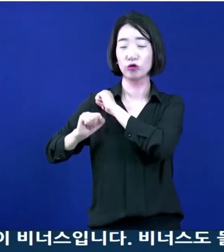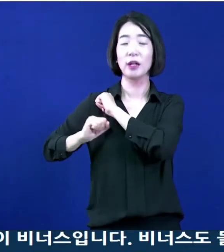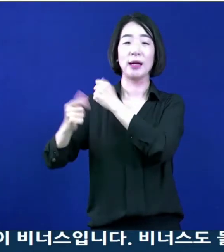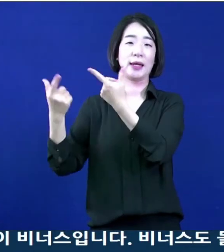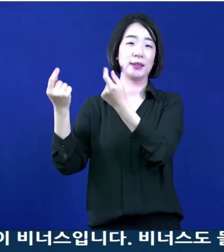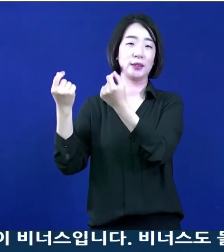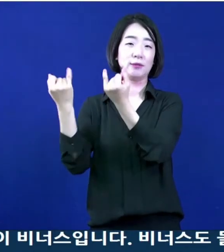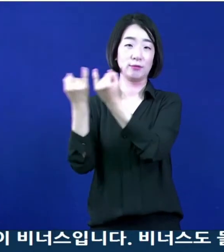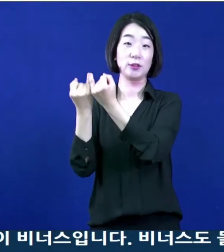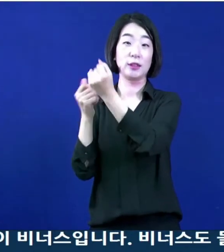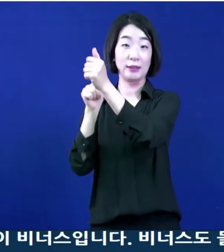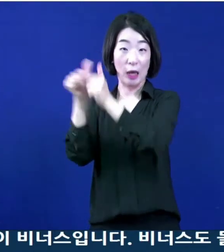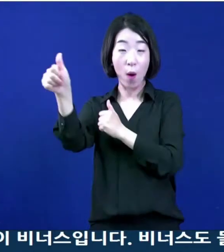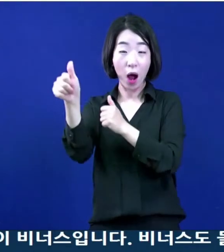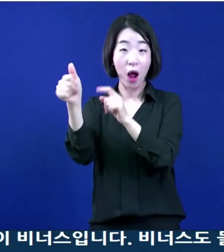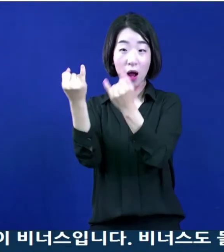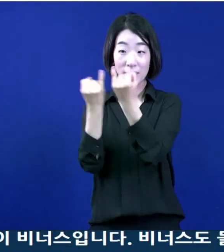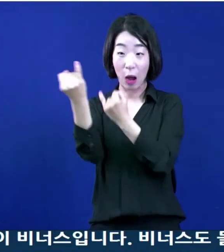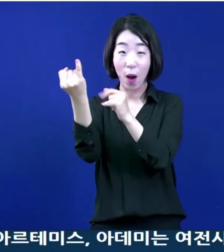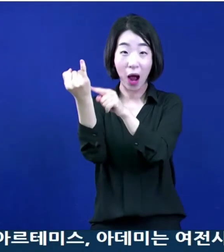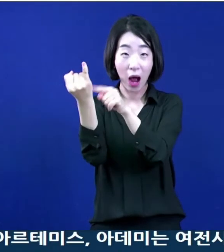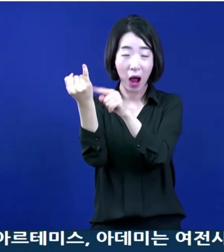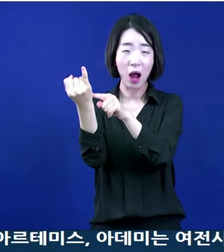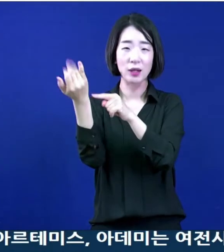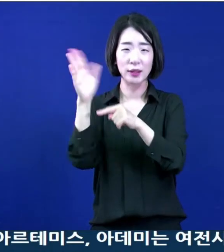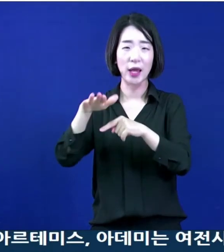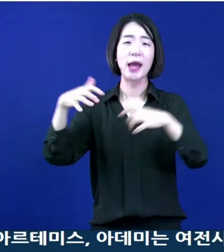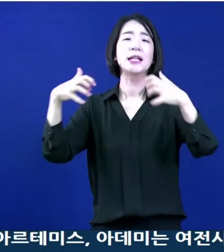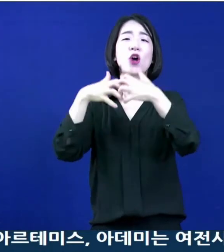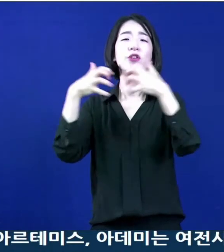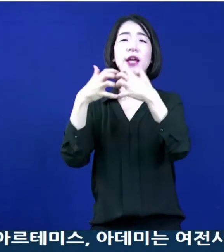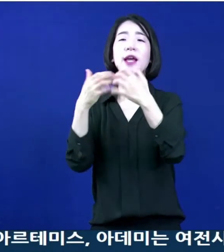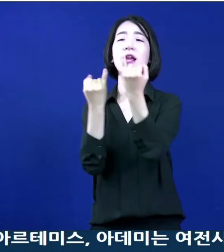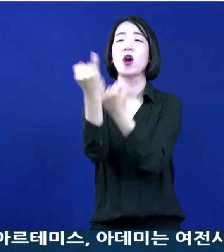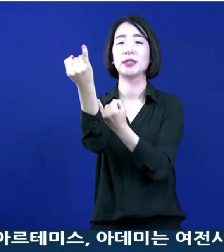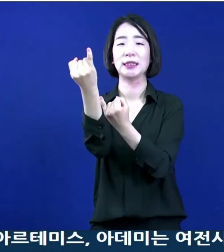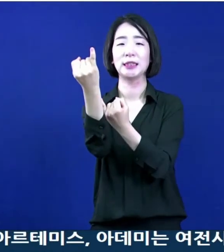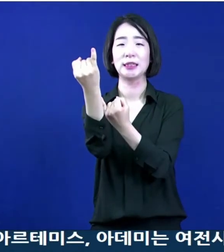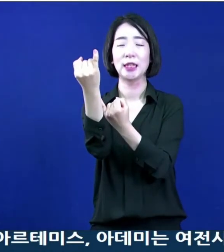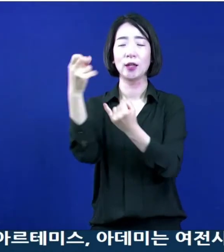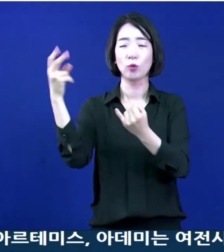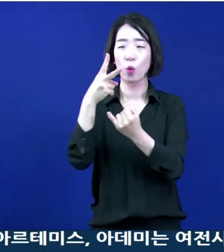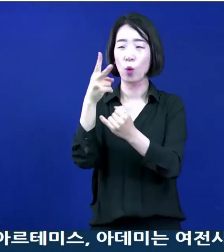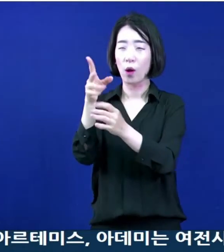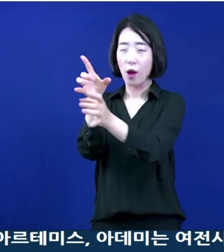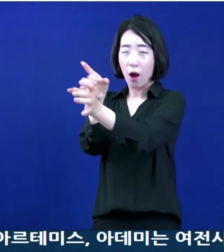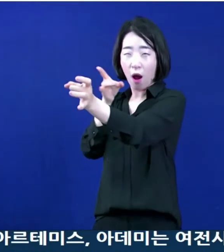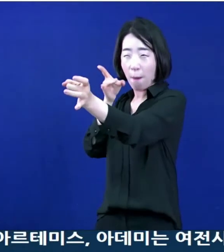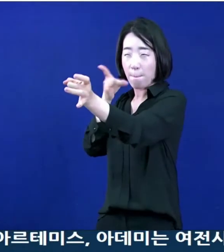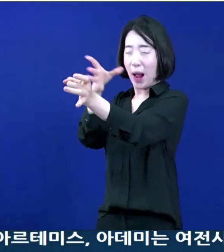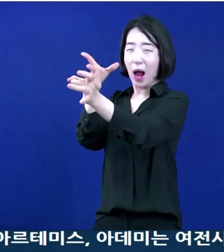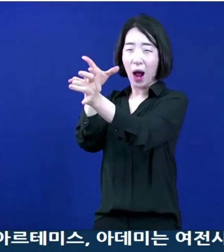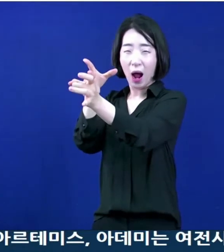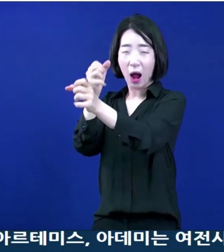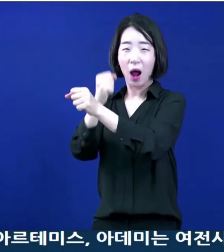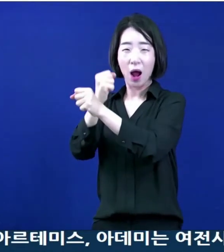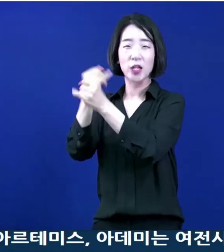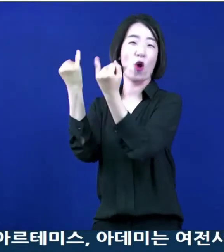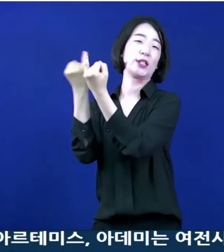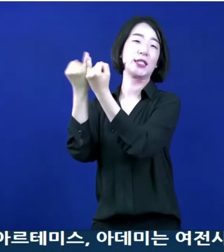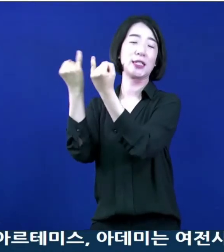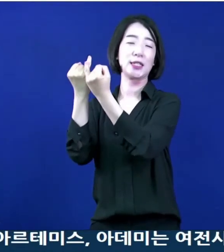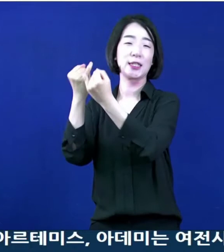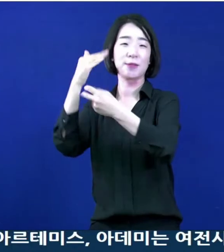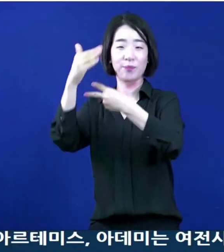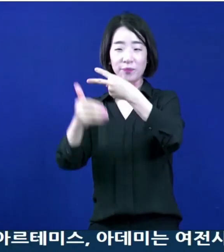이 아데미는 여신 중에서 전쟁의 여신도 되고 사냥의 여신도 돼요. 근데 이제 이게 그